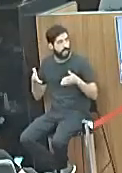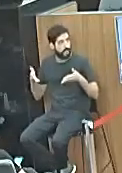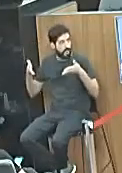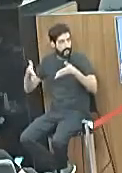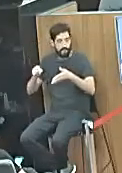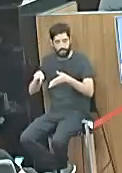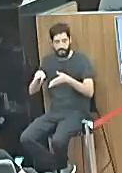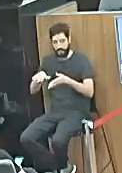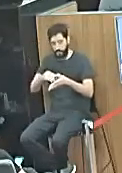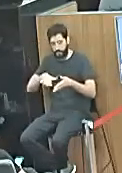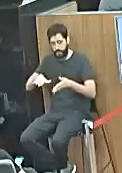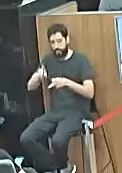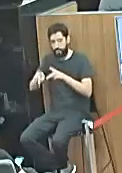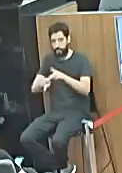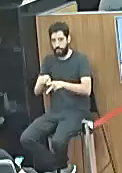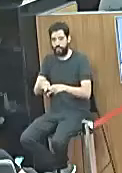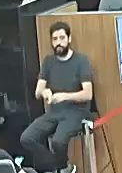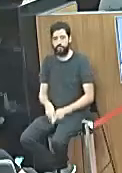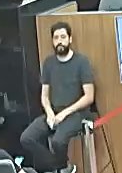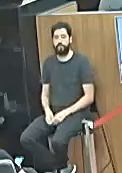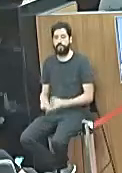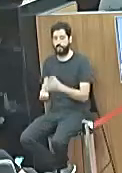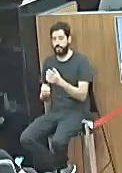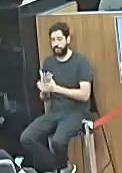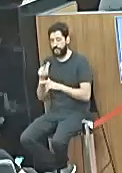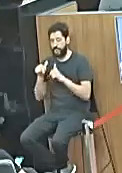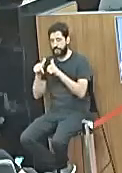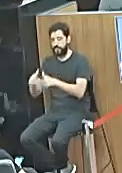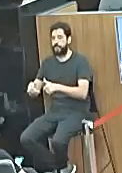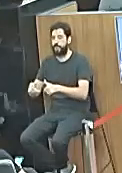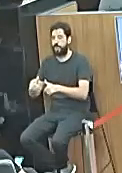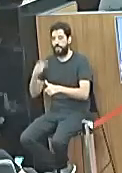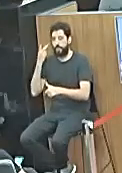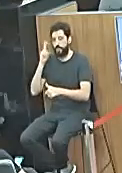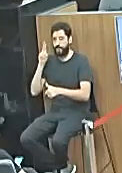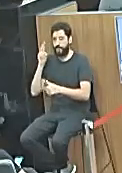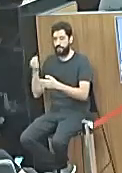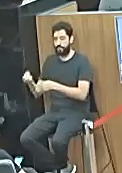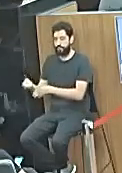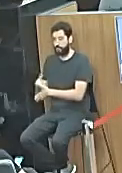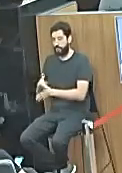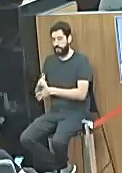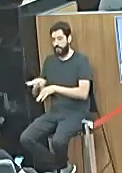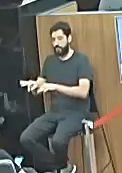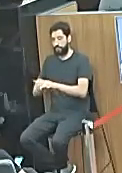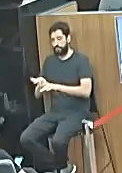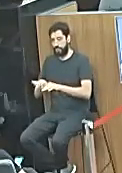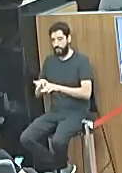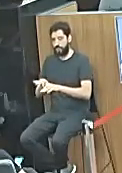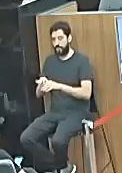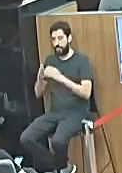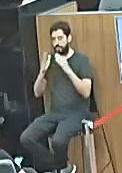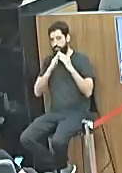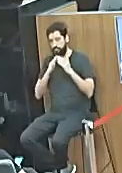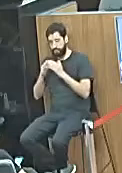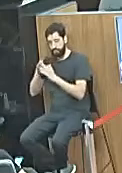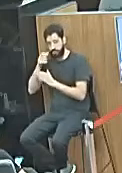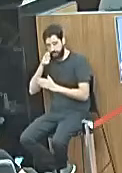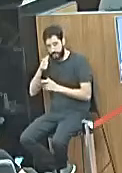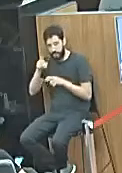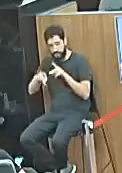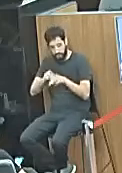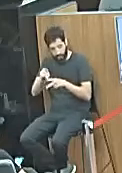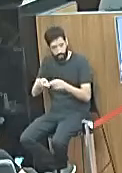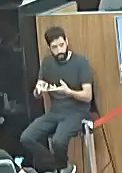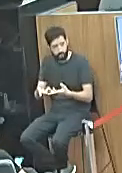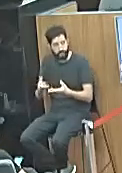segmento da população criar a ação destinada a atualização do plano estadual de habitação de interesse público